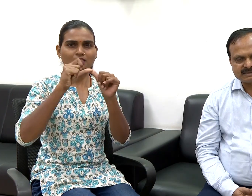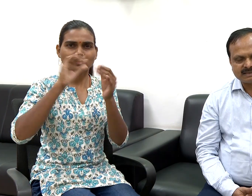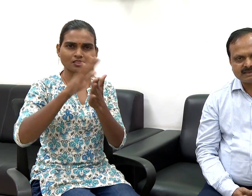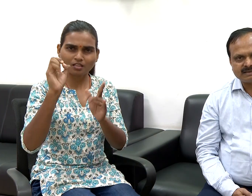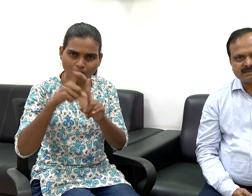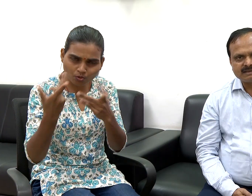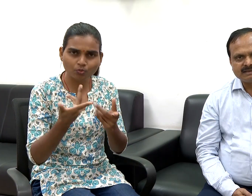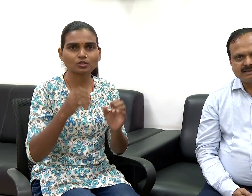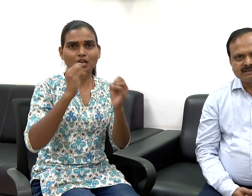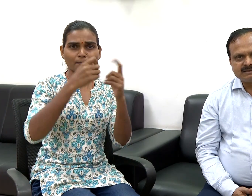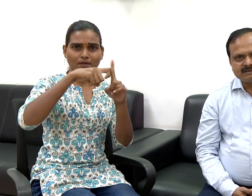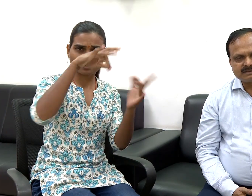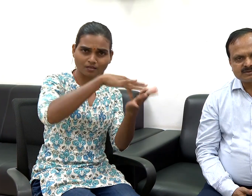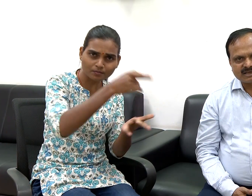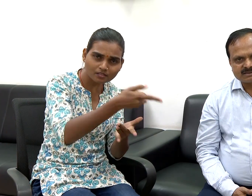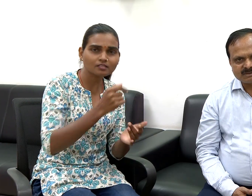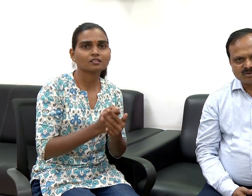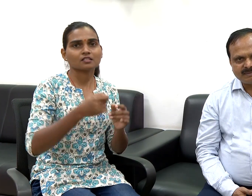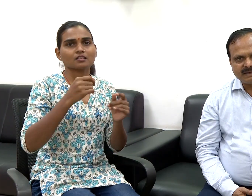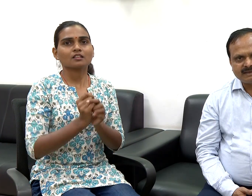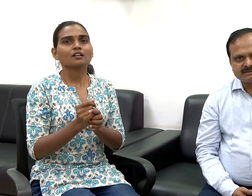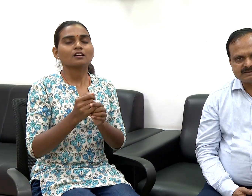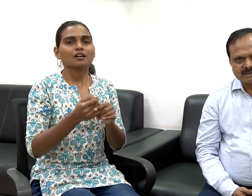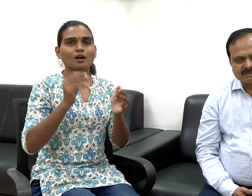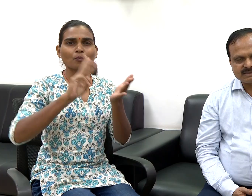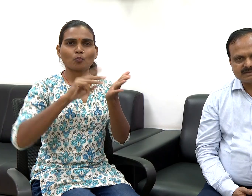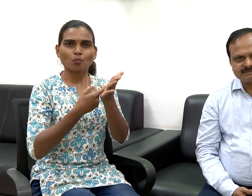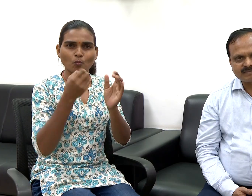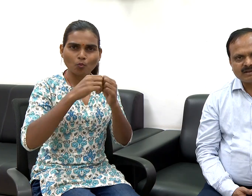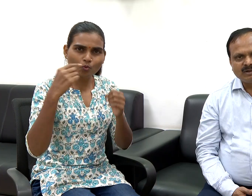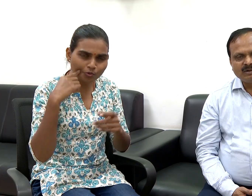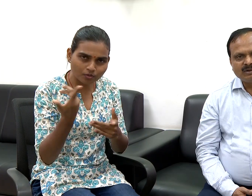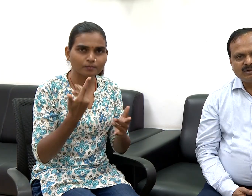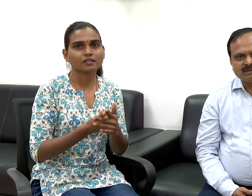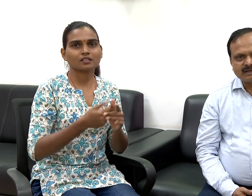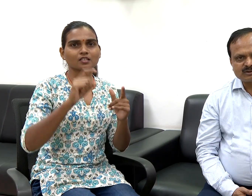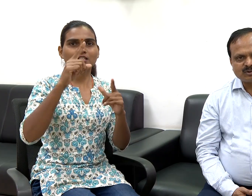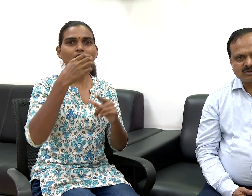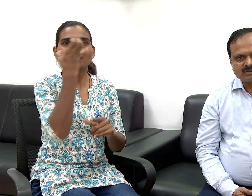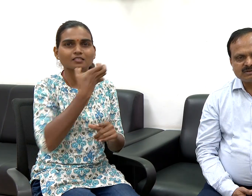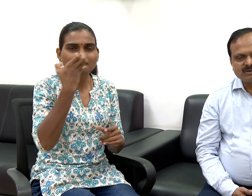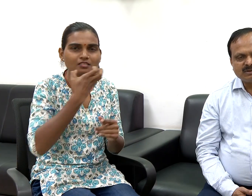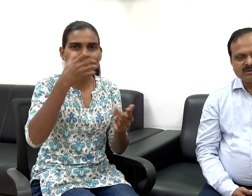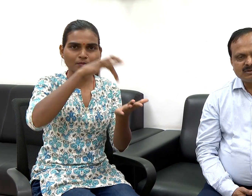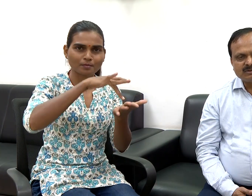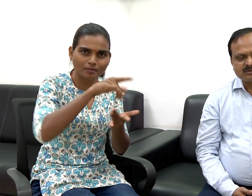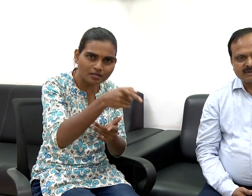बनासकांठा, सौराष्ट्र में मोरबी, जामनगर, राजकोट,